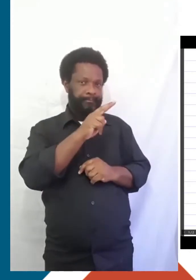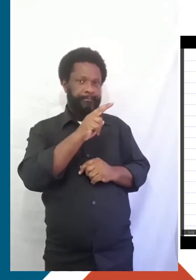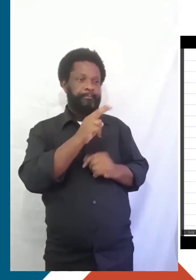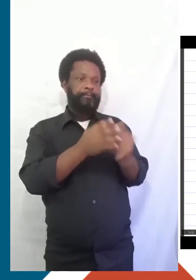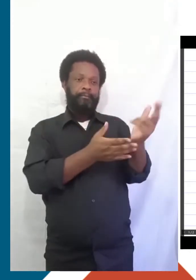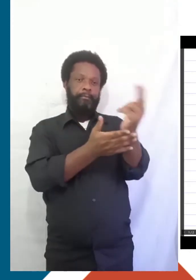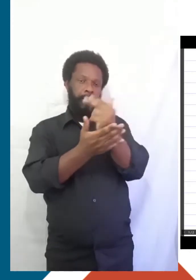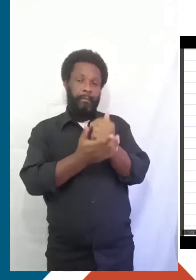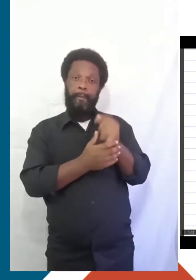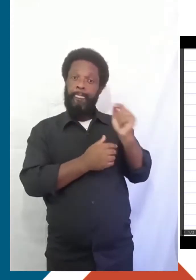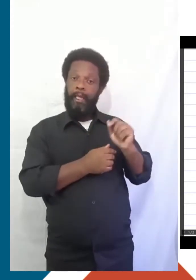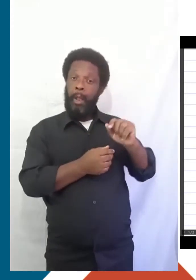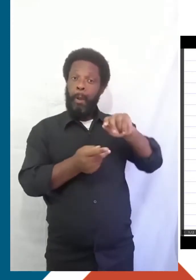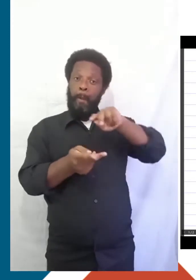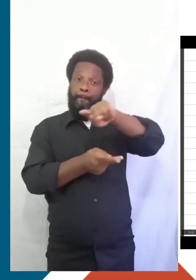Repara,